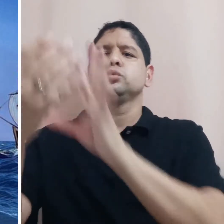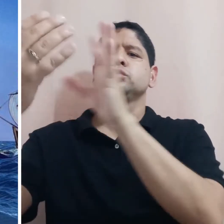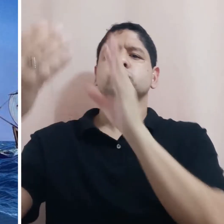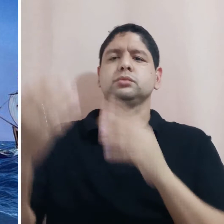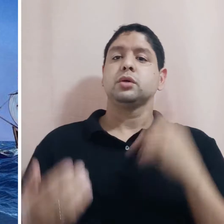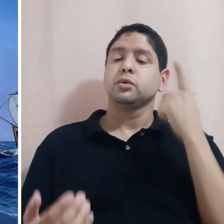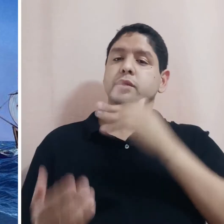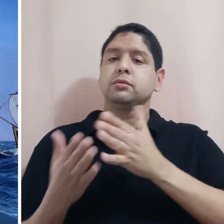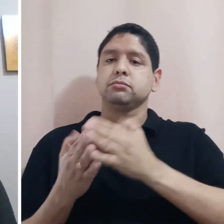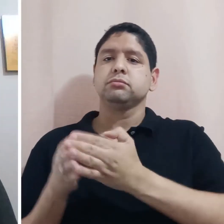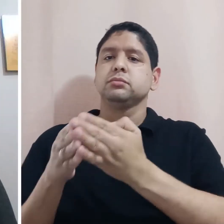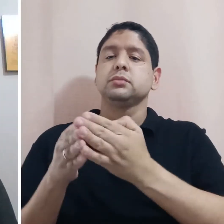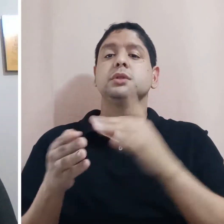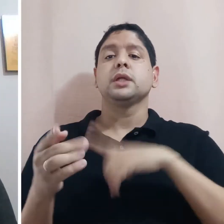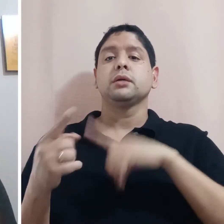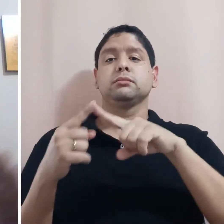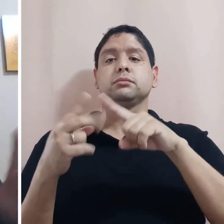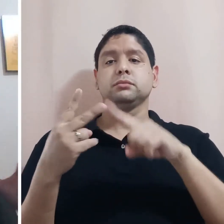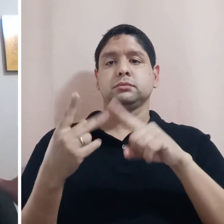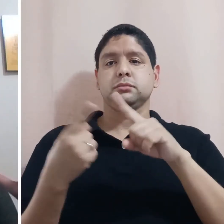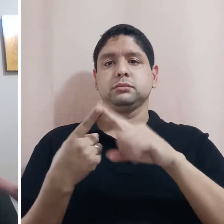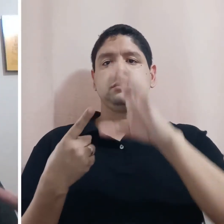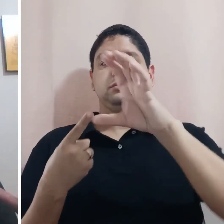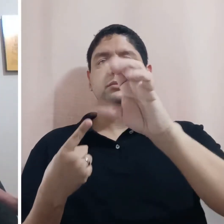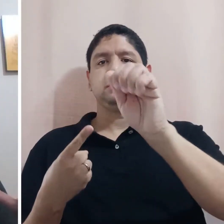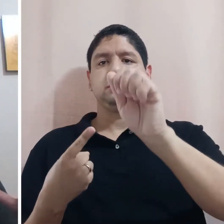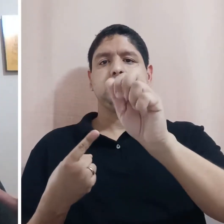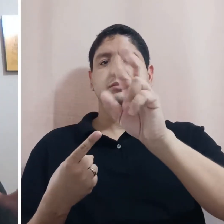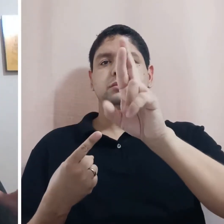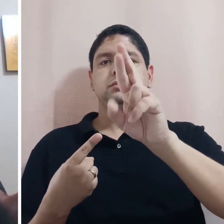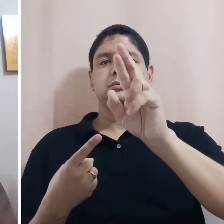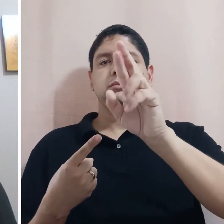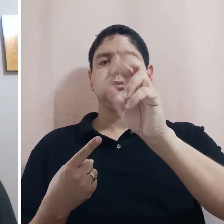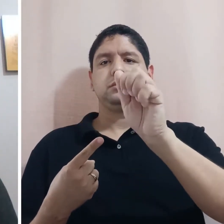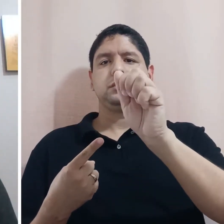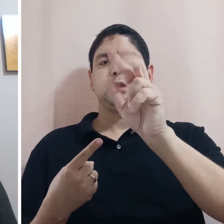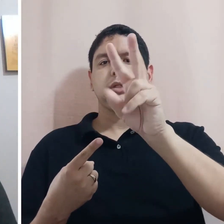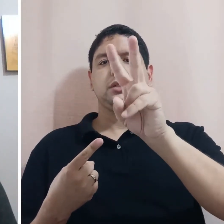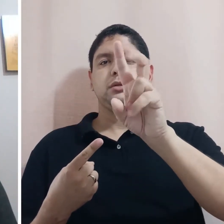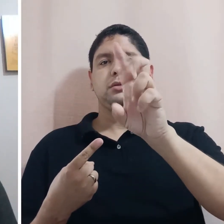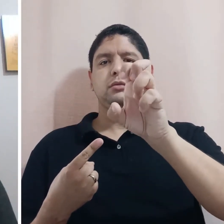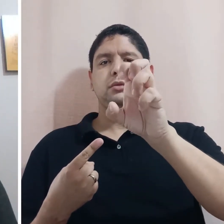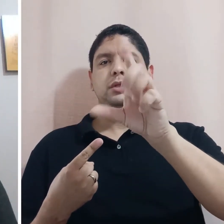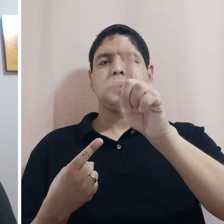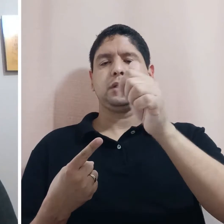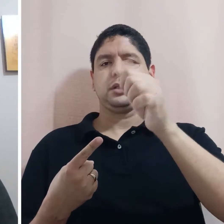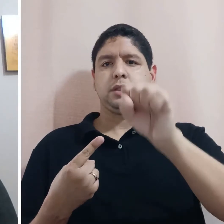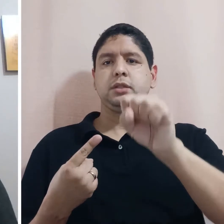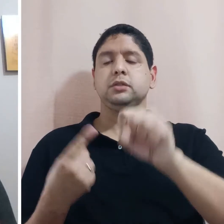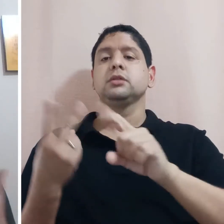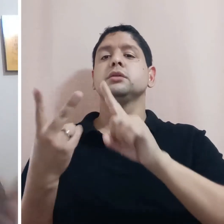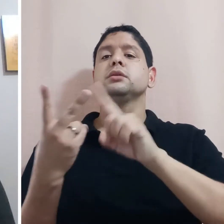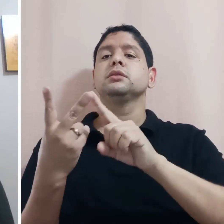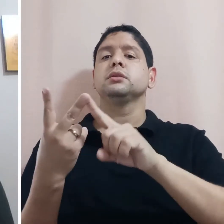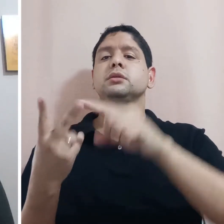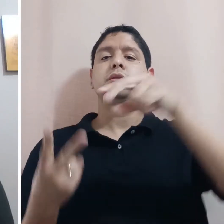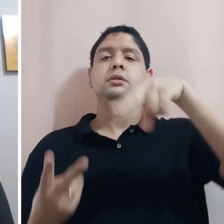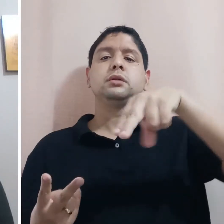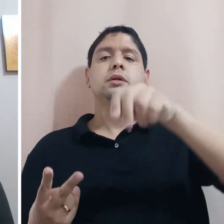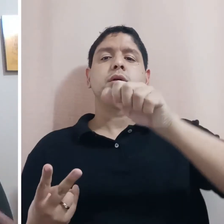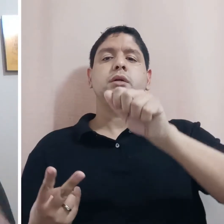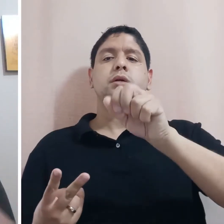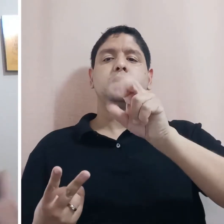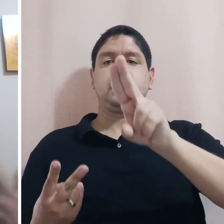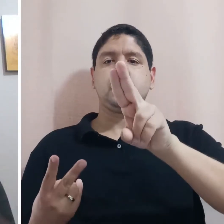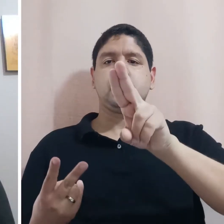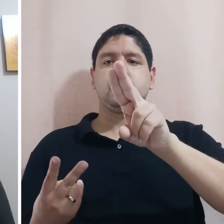embarcações um pouquinho menores, e as naus, né, que eram embarcações um pouco maiores, né? Mas essas embarcações, por serem de